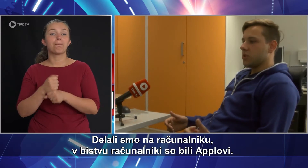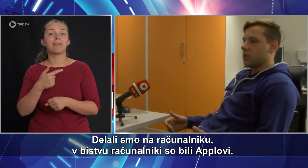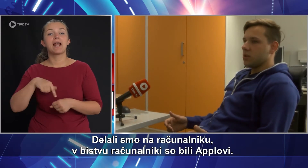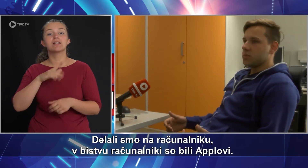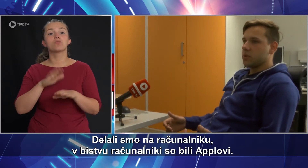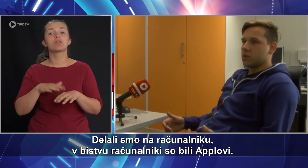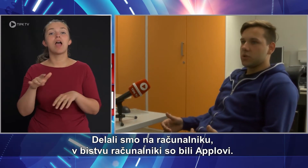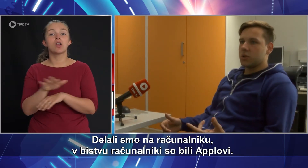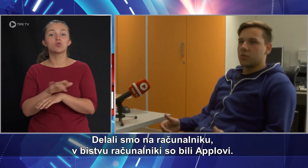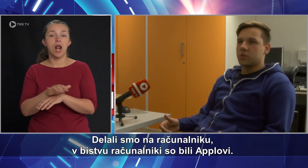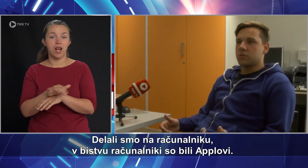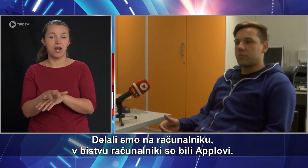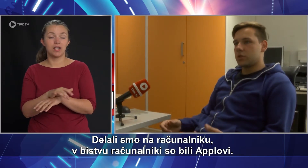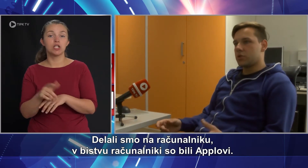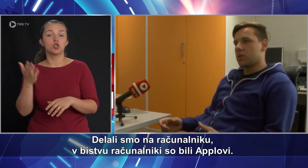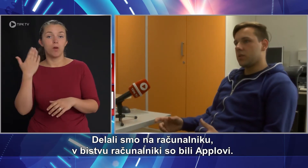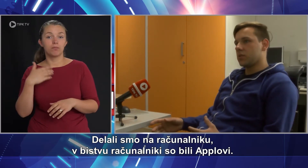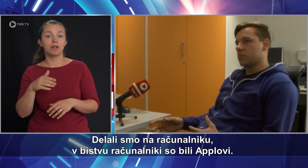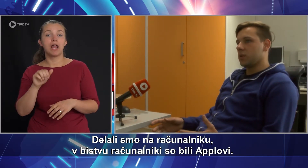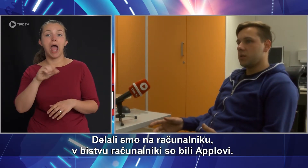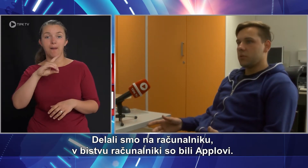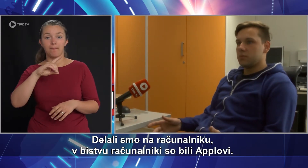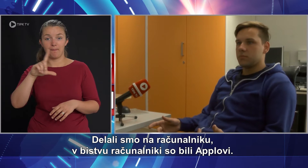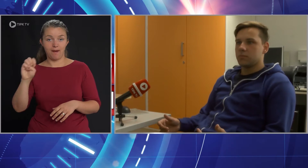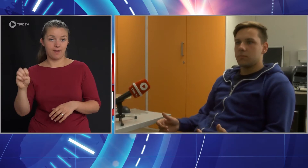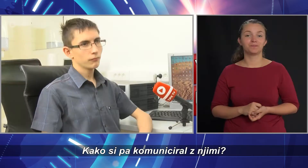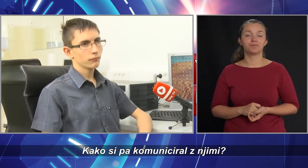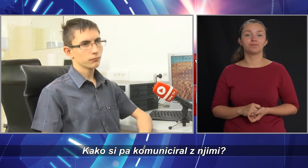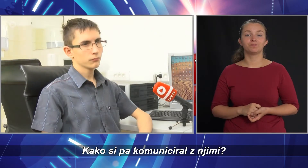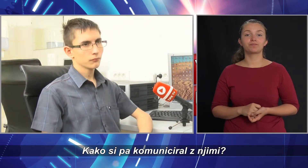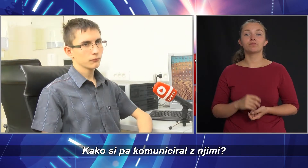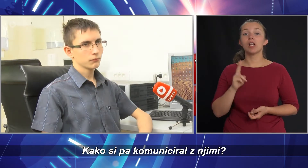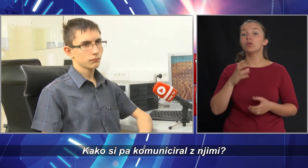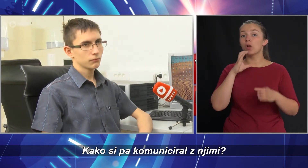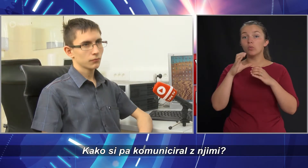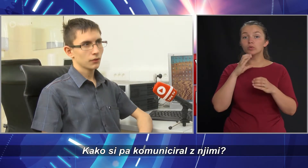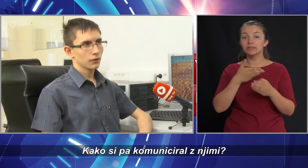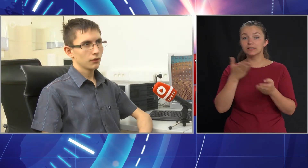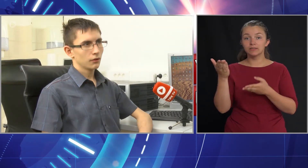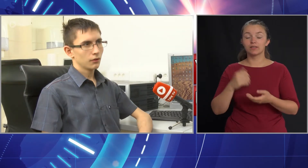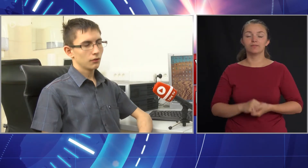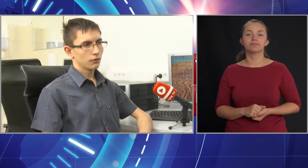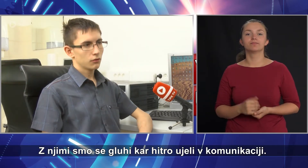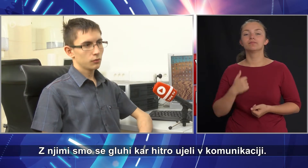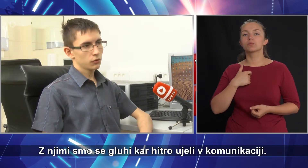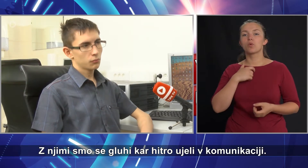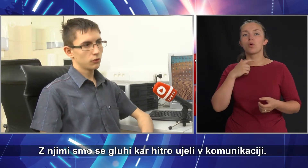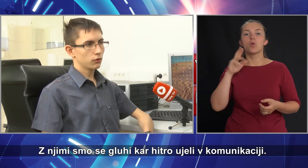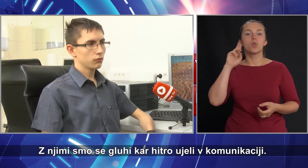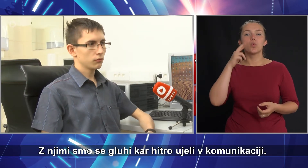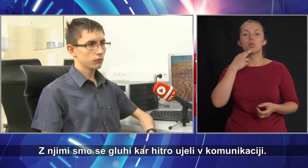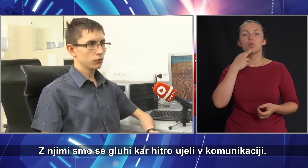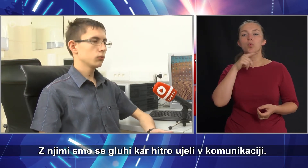Pač delali smo na računalnik v bistvu, pač računalniki so bili Apple. Kako si pa komuniziral z njimi? Z njimi